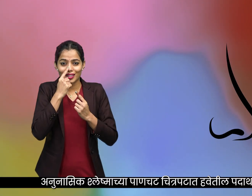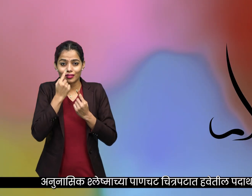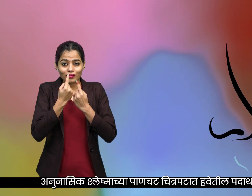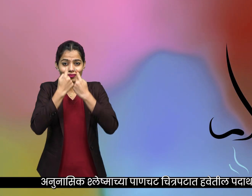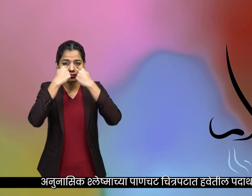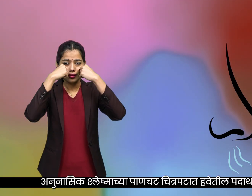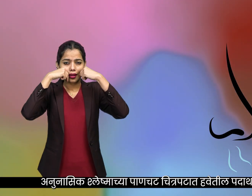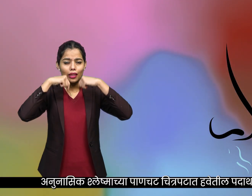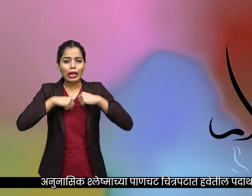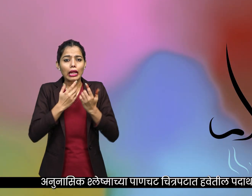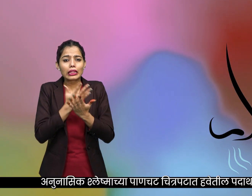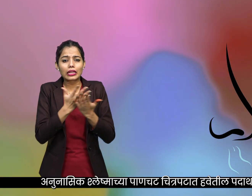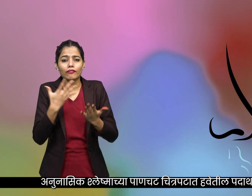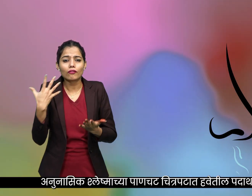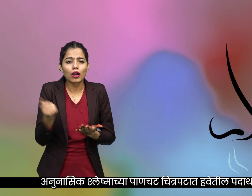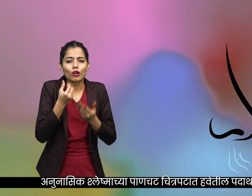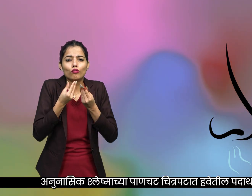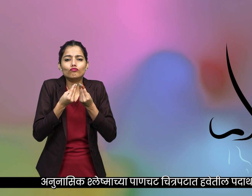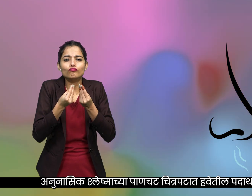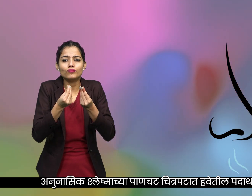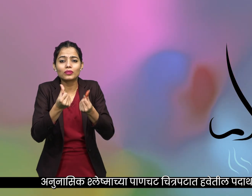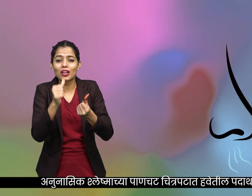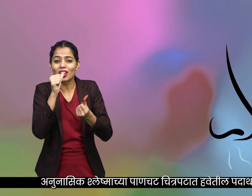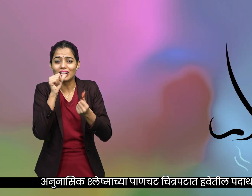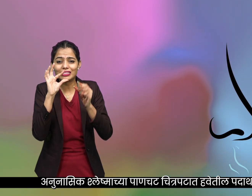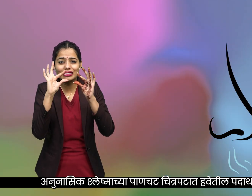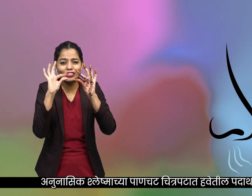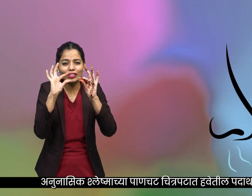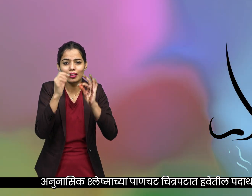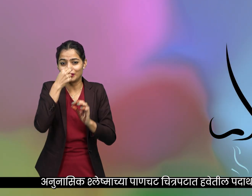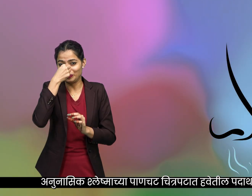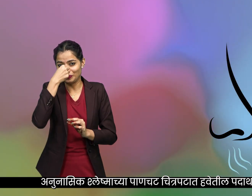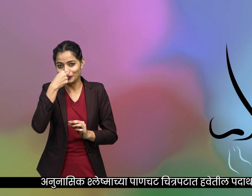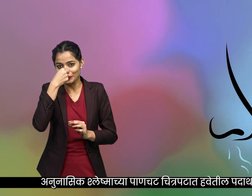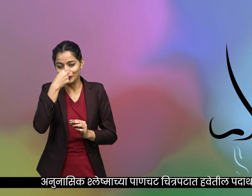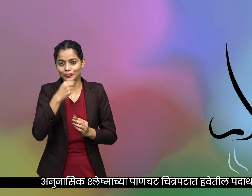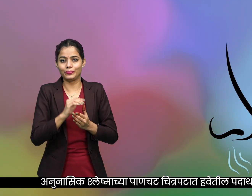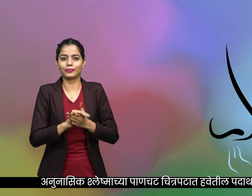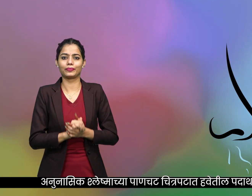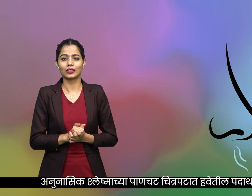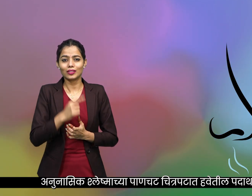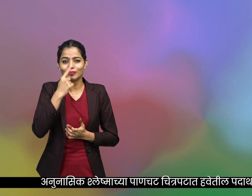अनुनासिक श्लेष्माच्या पाणचट चित्रपटात हवेतील पदार्थांचा वास विरघळतो.